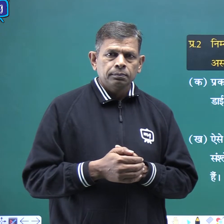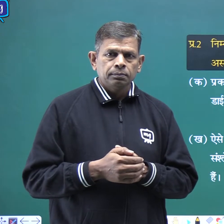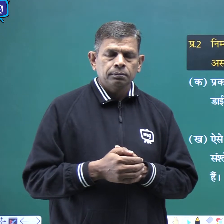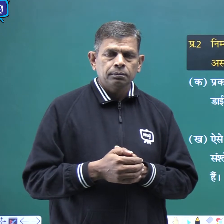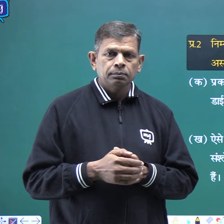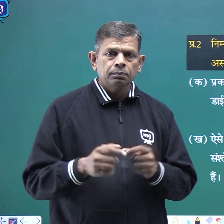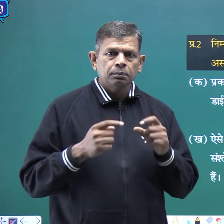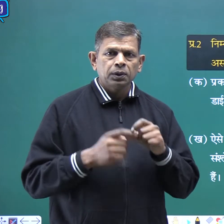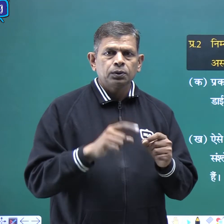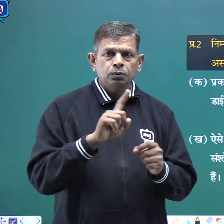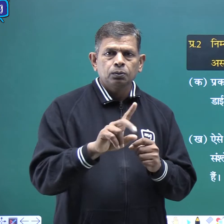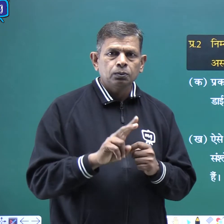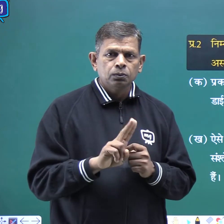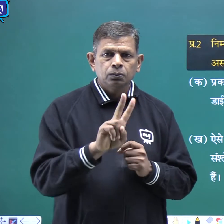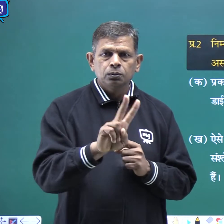प्रश्न 2,